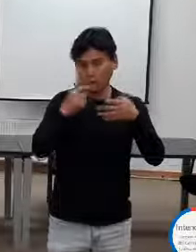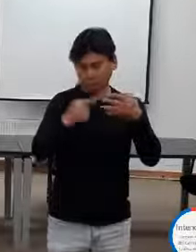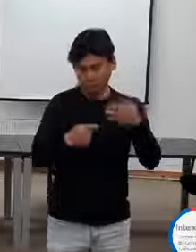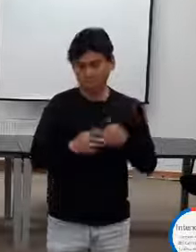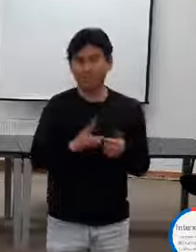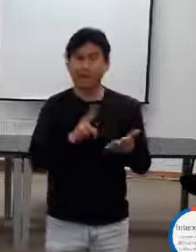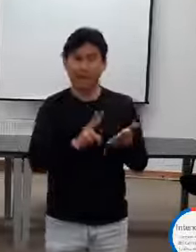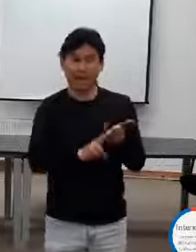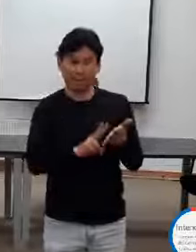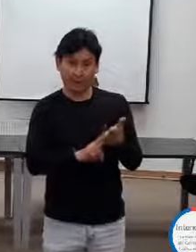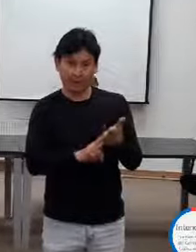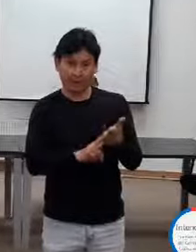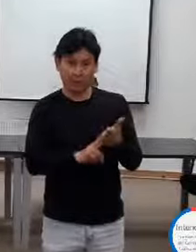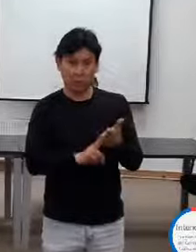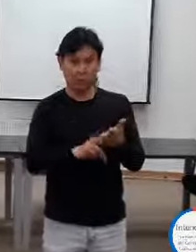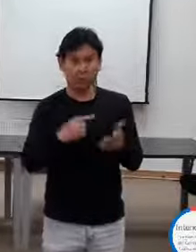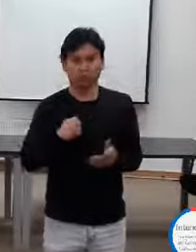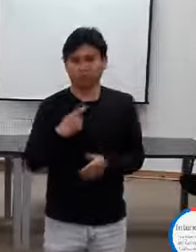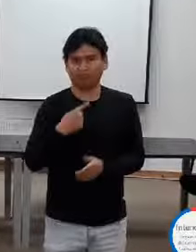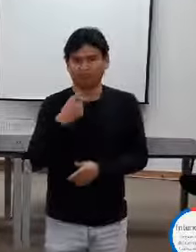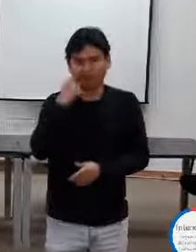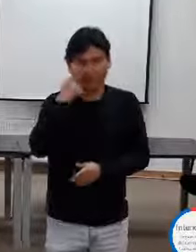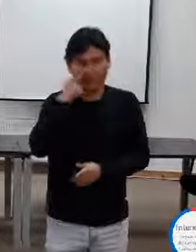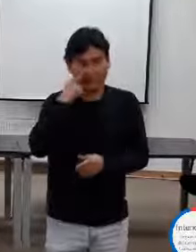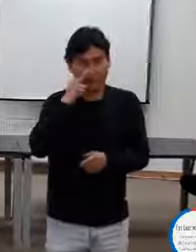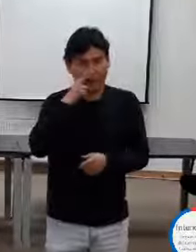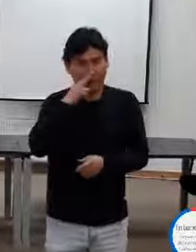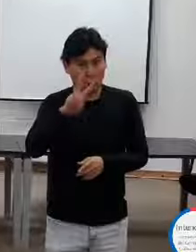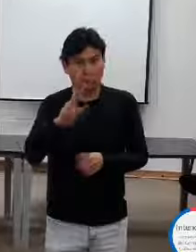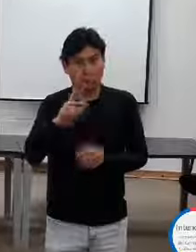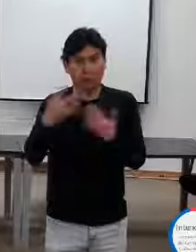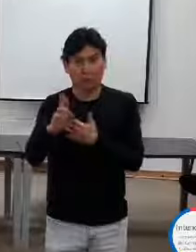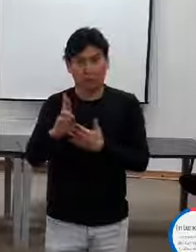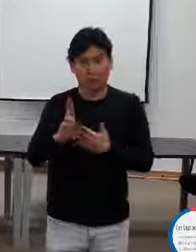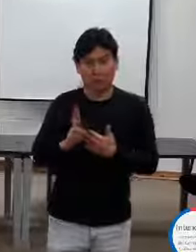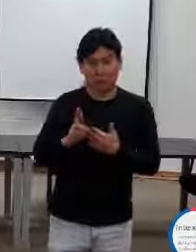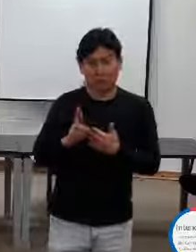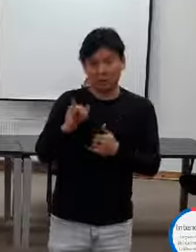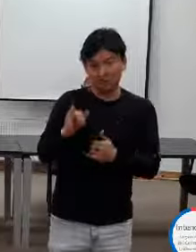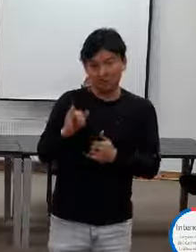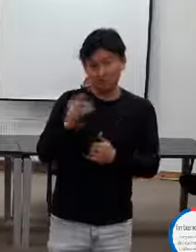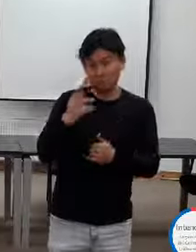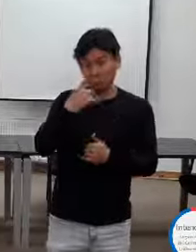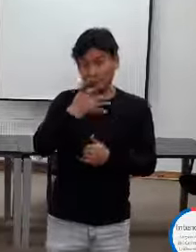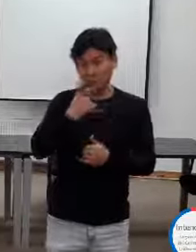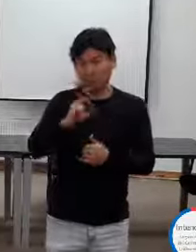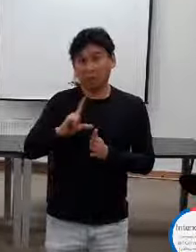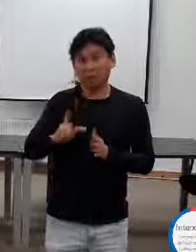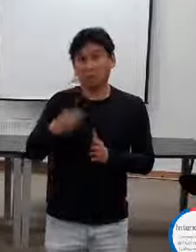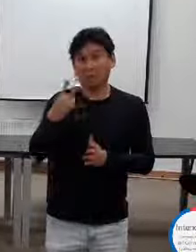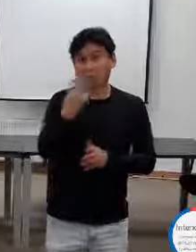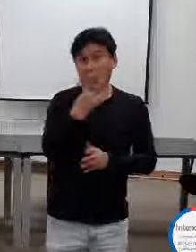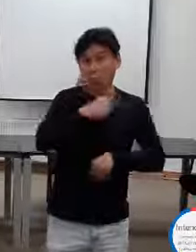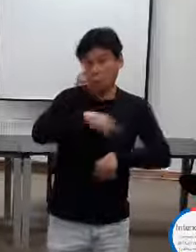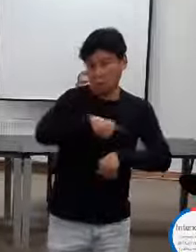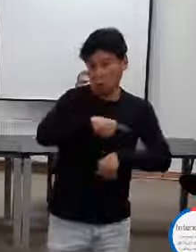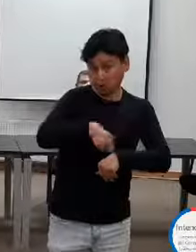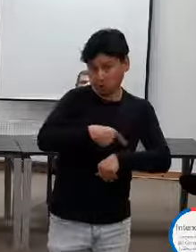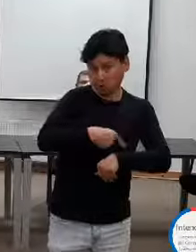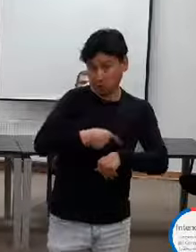La verdad es que yo desconozco si llegaron ya sus resultados. Me imagino que sí, porque prácticamente no estamos demorando 24 horas.